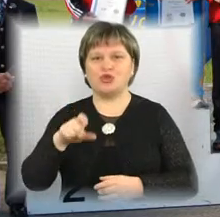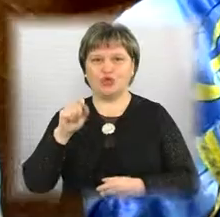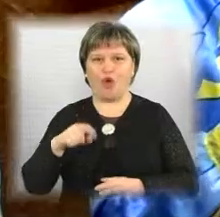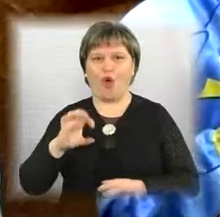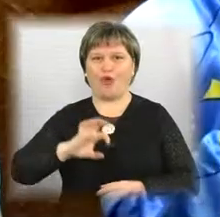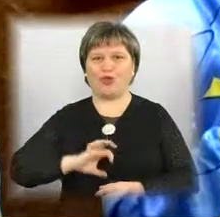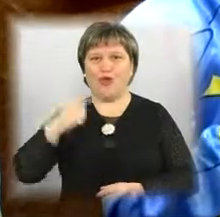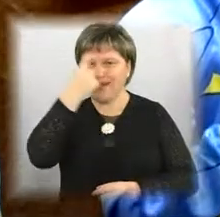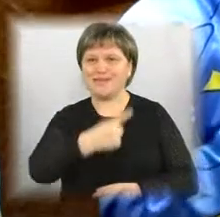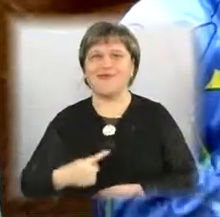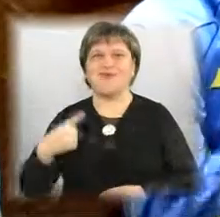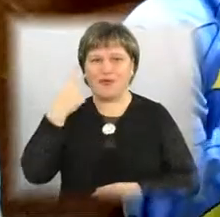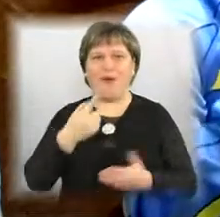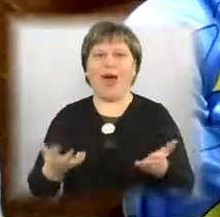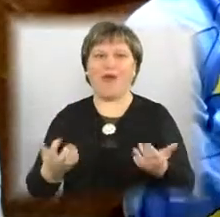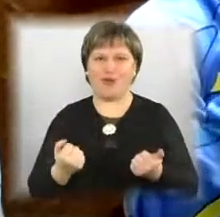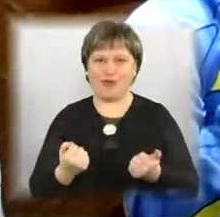індивідуально.